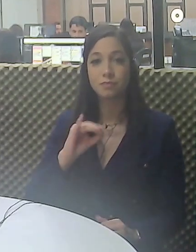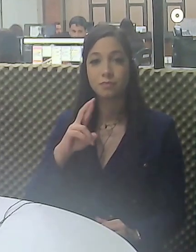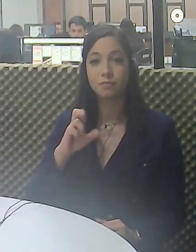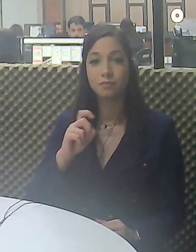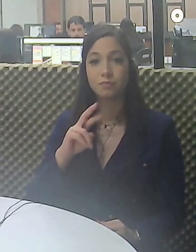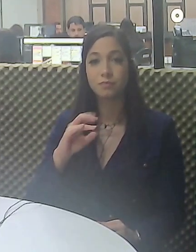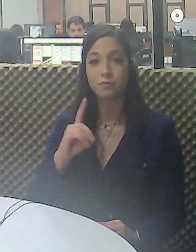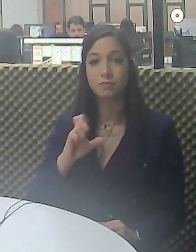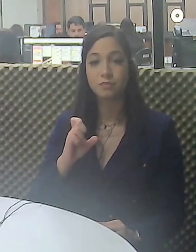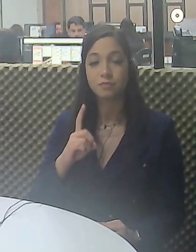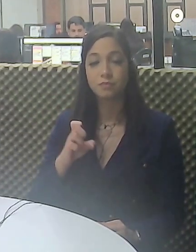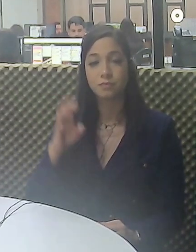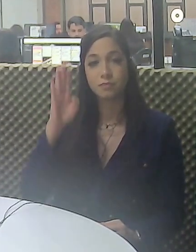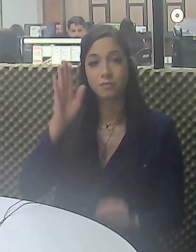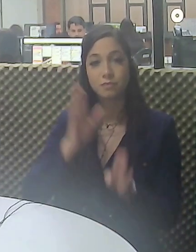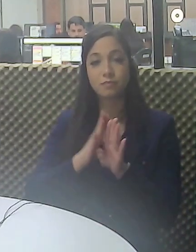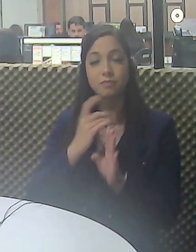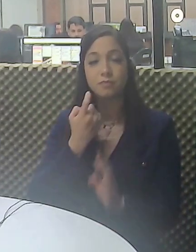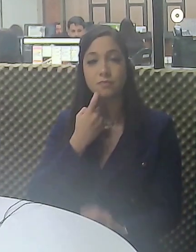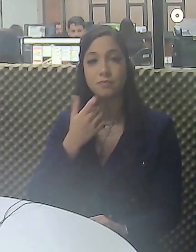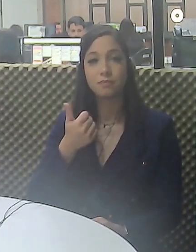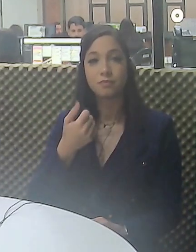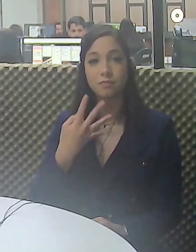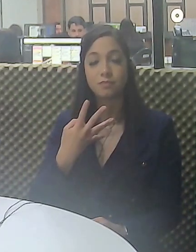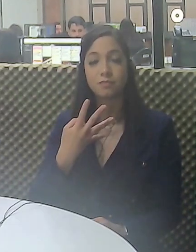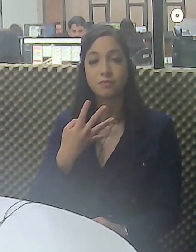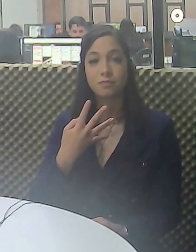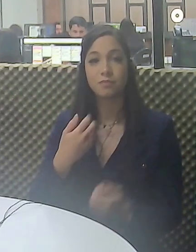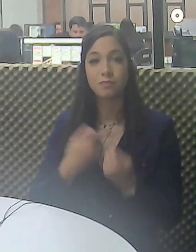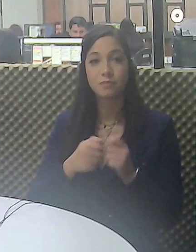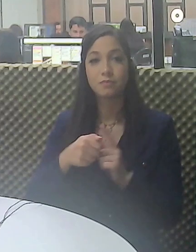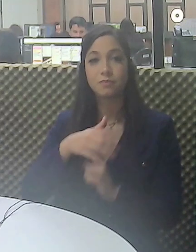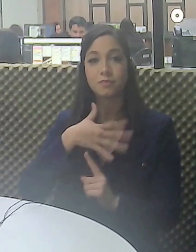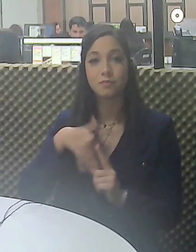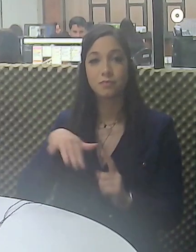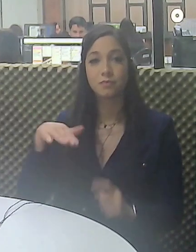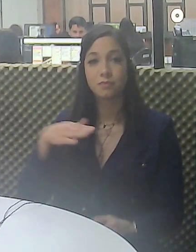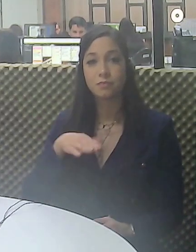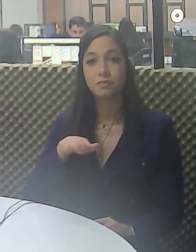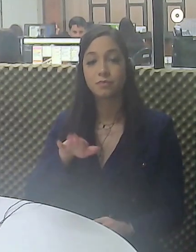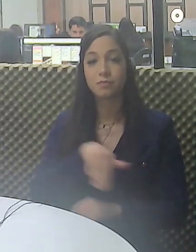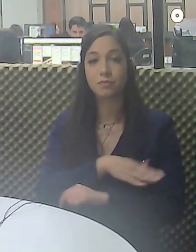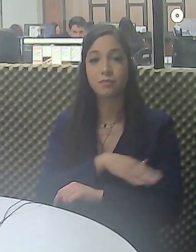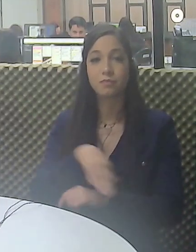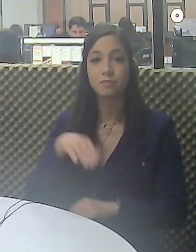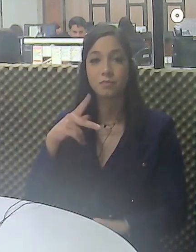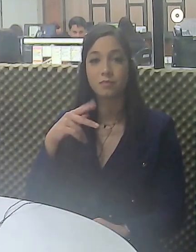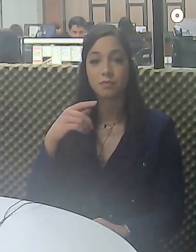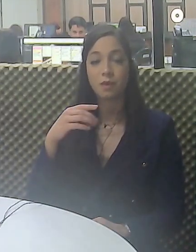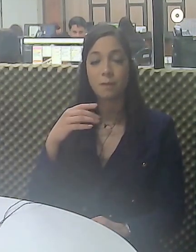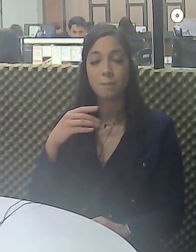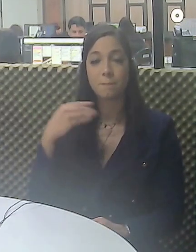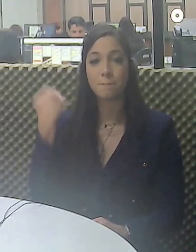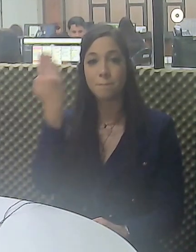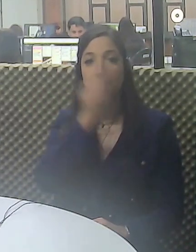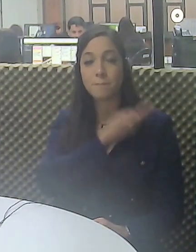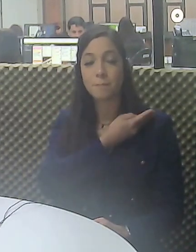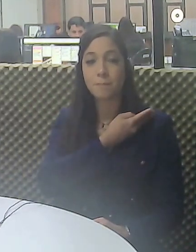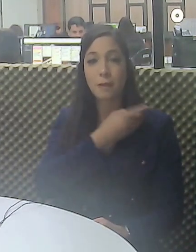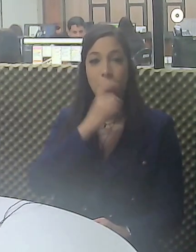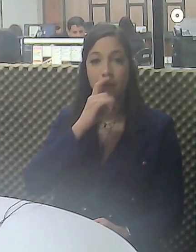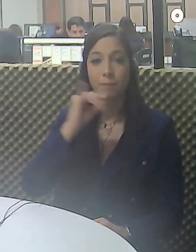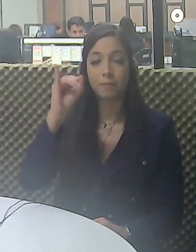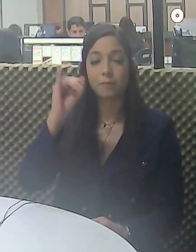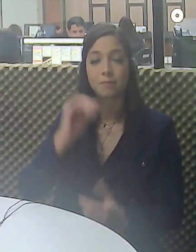semana. Até a próxima sexta-feira, dia 14, o Busão Social fica estacionado na Avenida Pai Nosso, esquina com a Rua